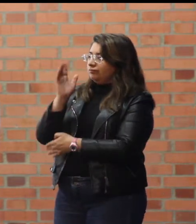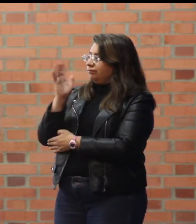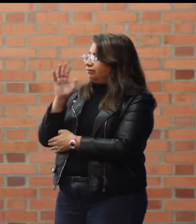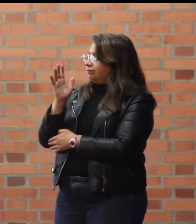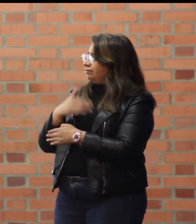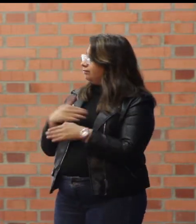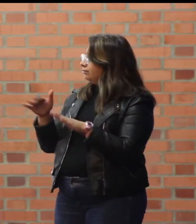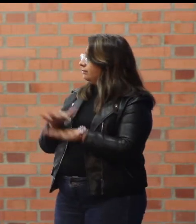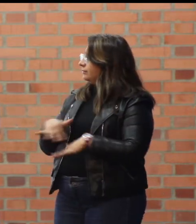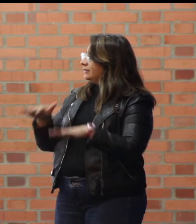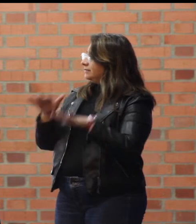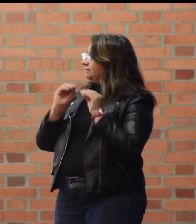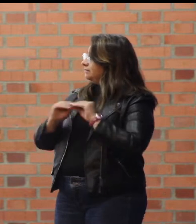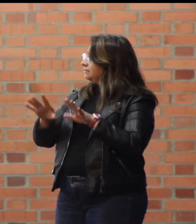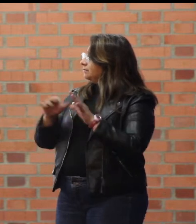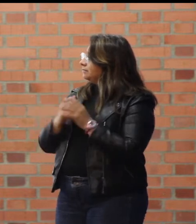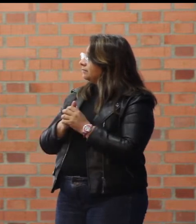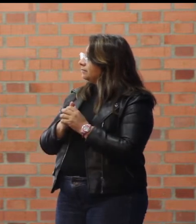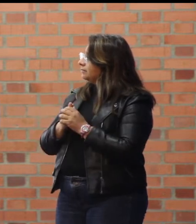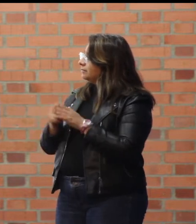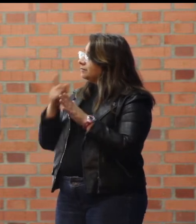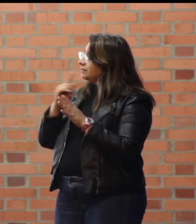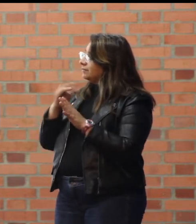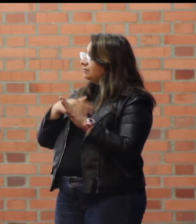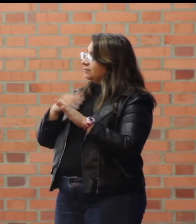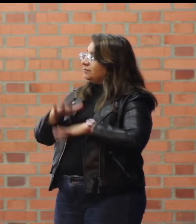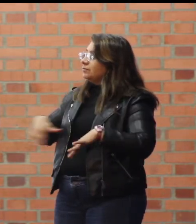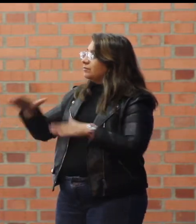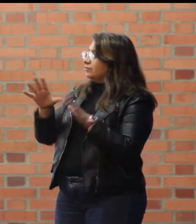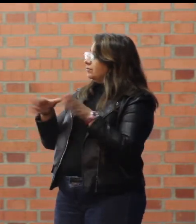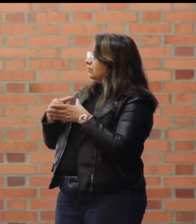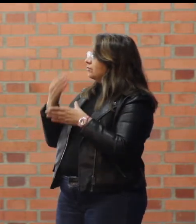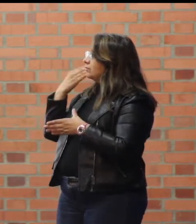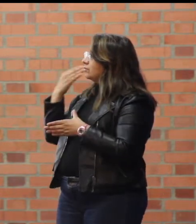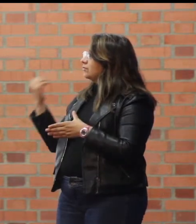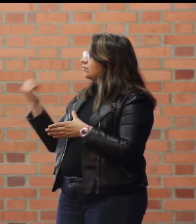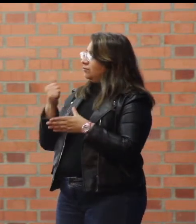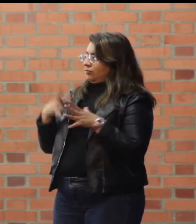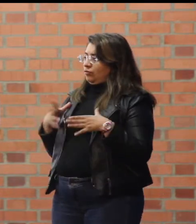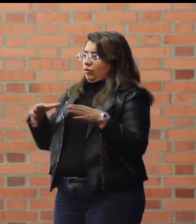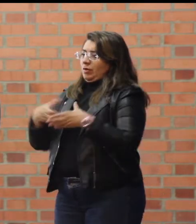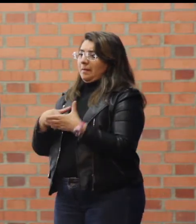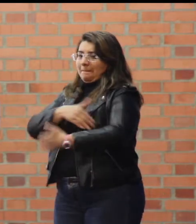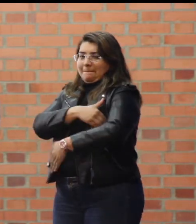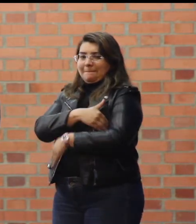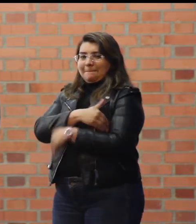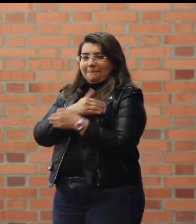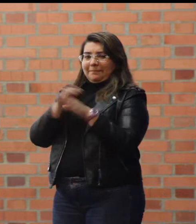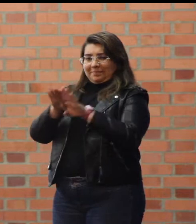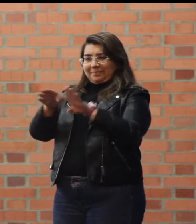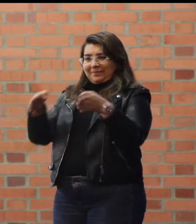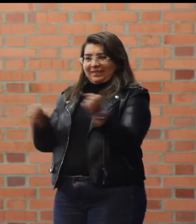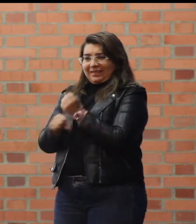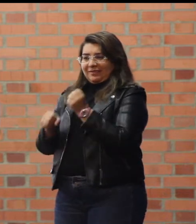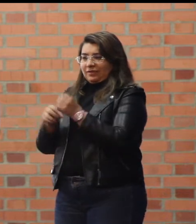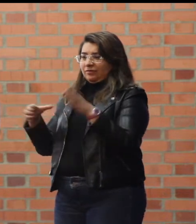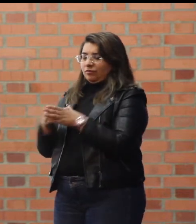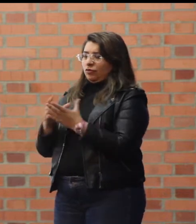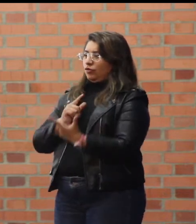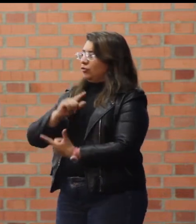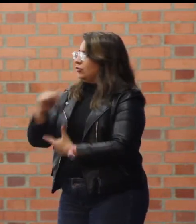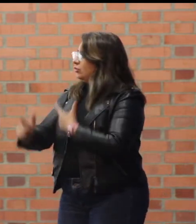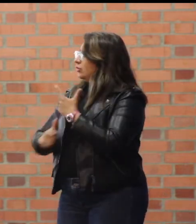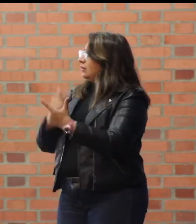premio Lucy bartenberg la mesa por la vida y la salud de las mujeres es un colectivo de organizaciones y personas feminista